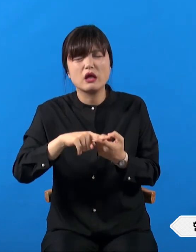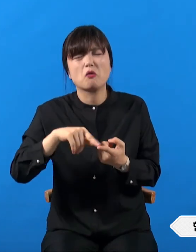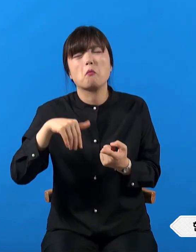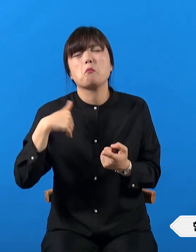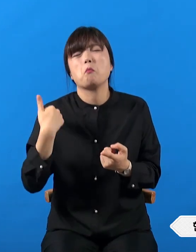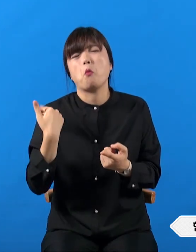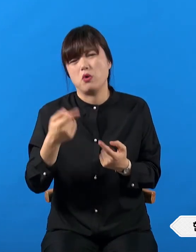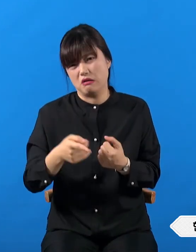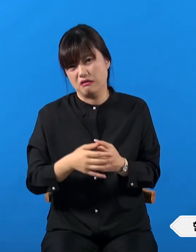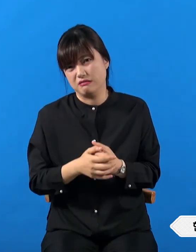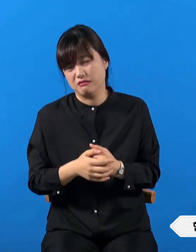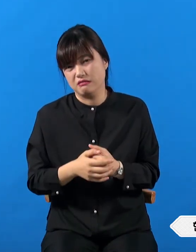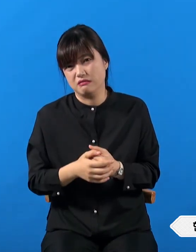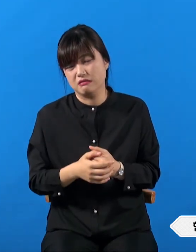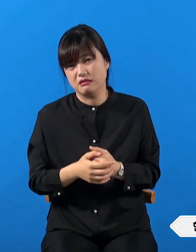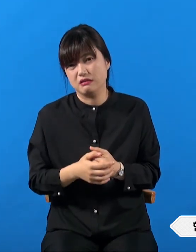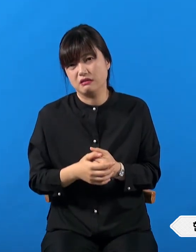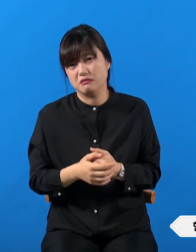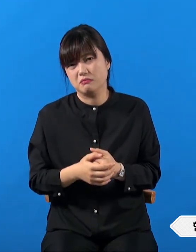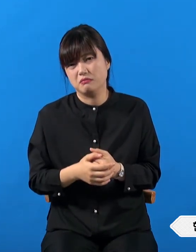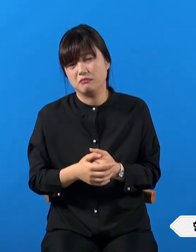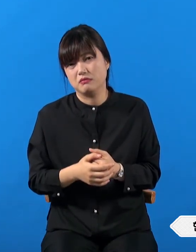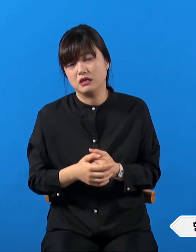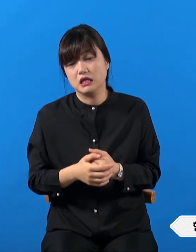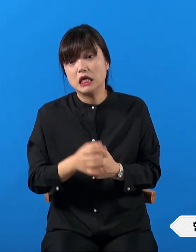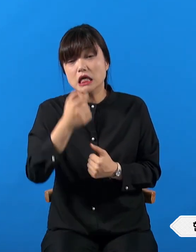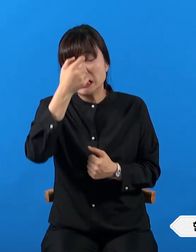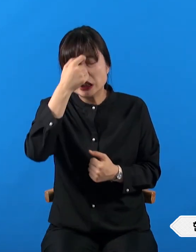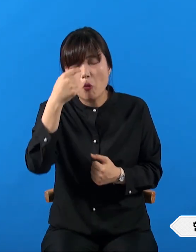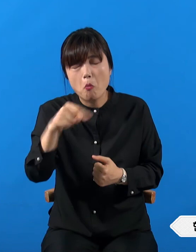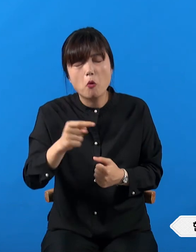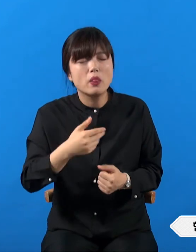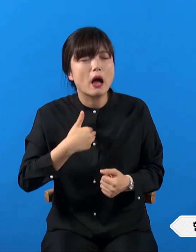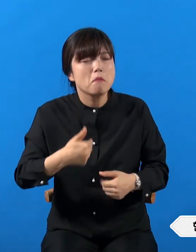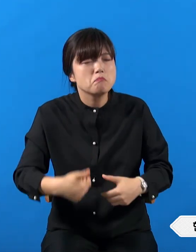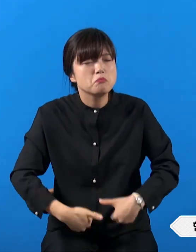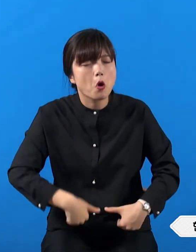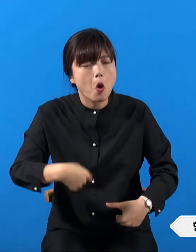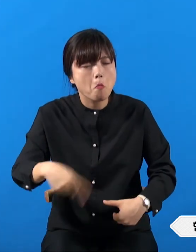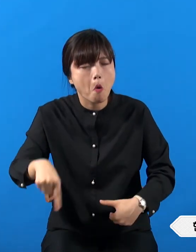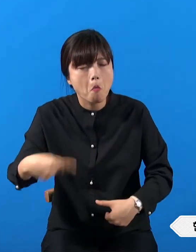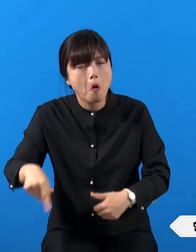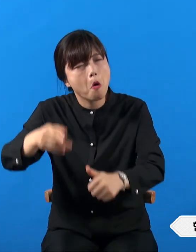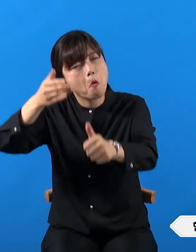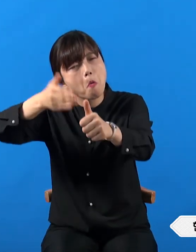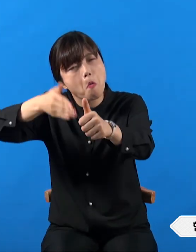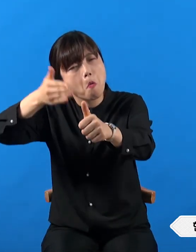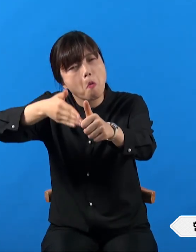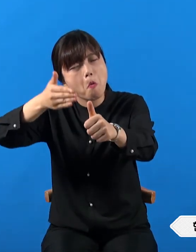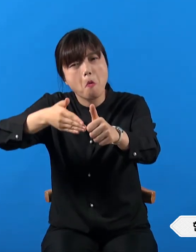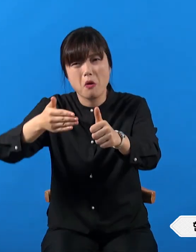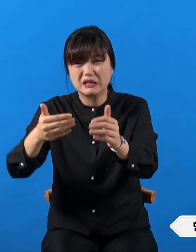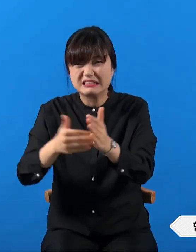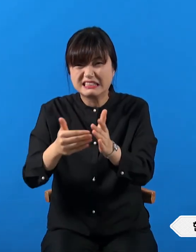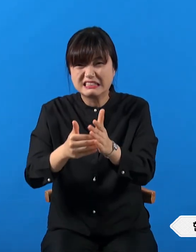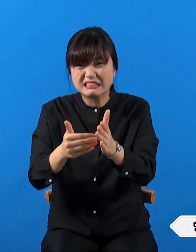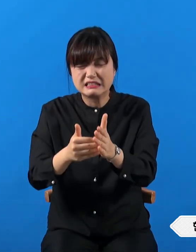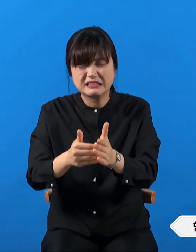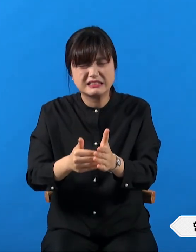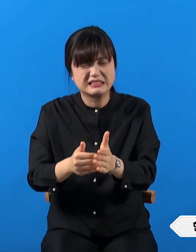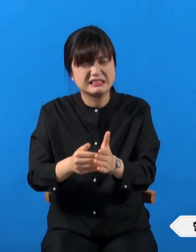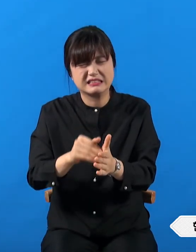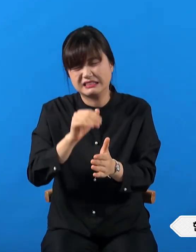못해서 그렇습니다. 기도를 나에게 필요한 거 이거저거 구하는 것 정도로 생각하기 때문에